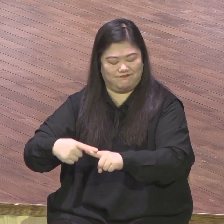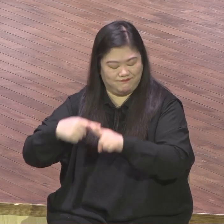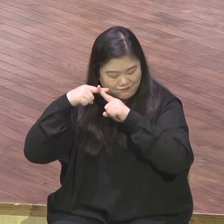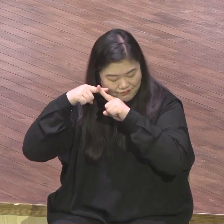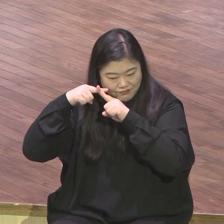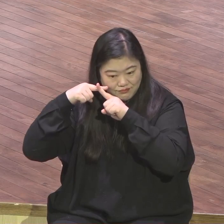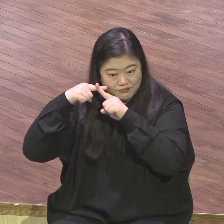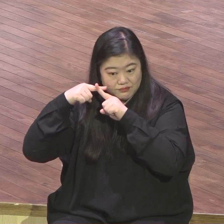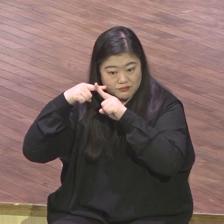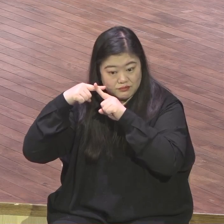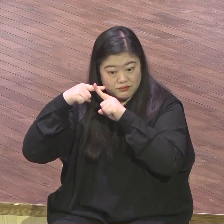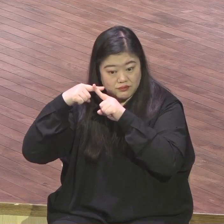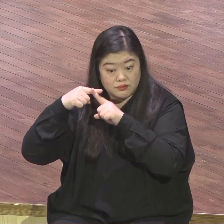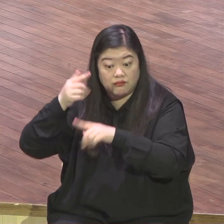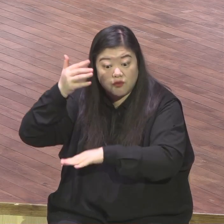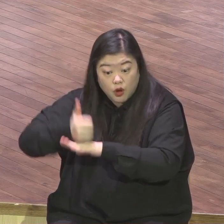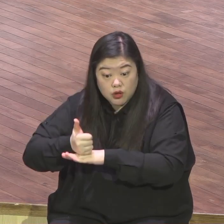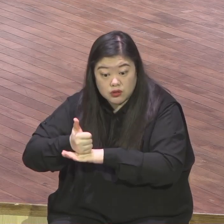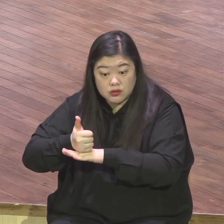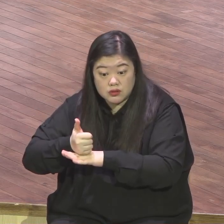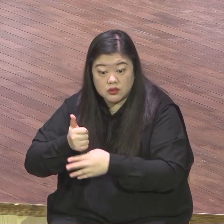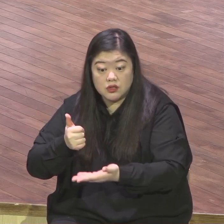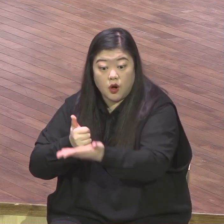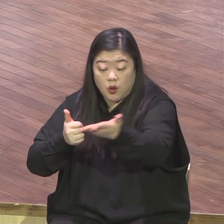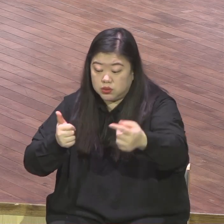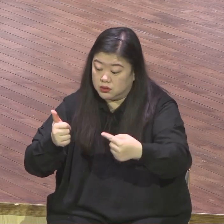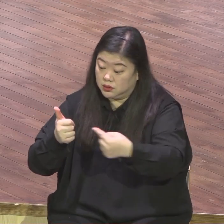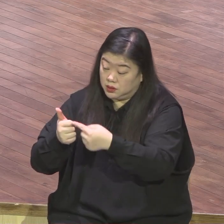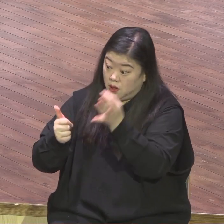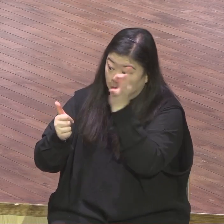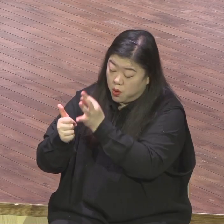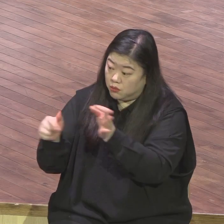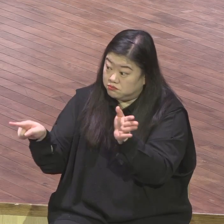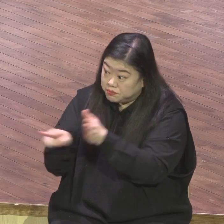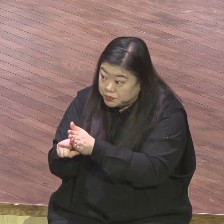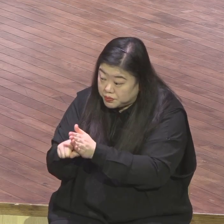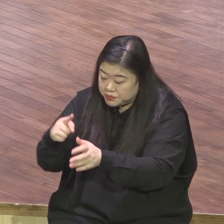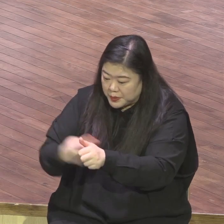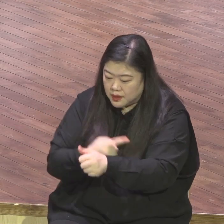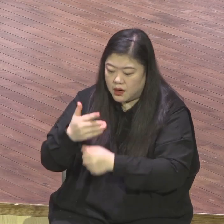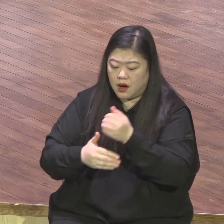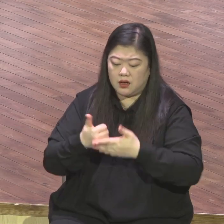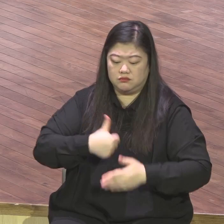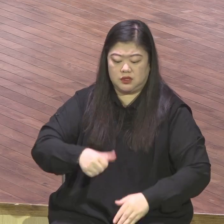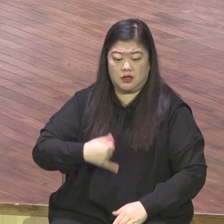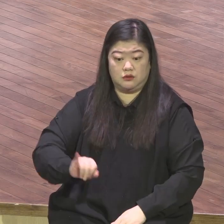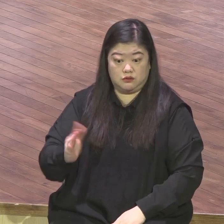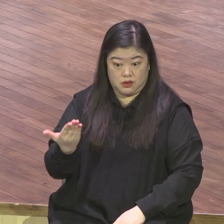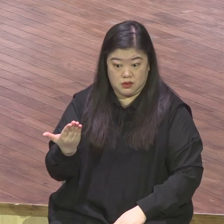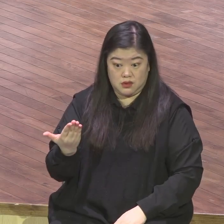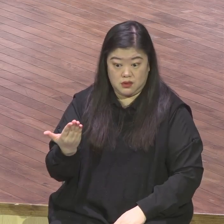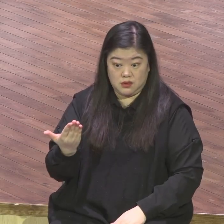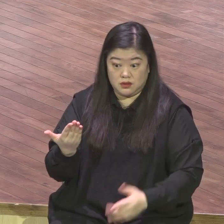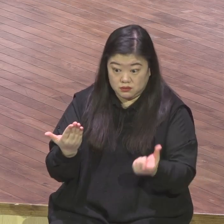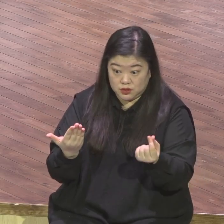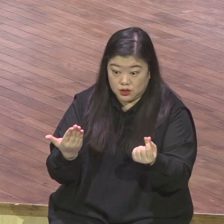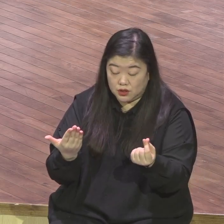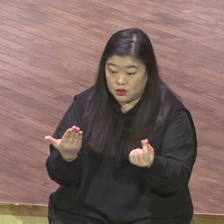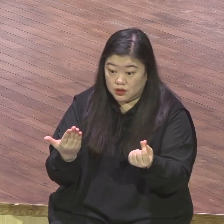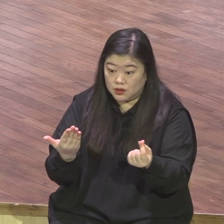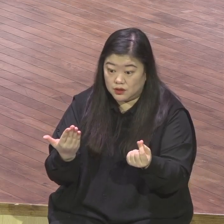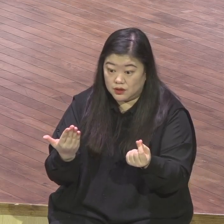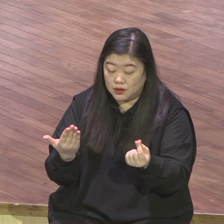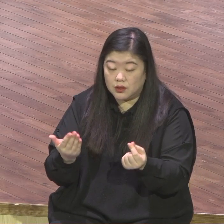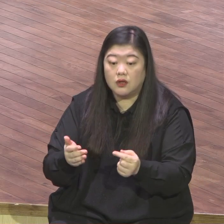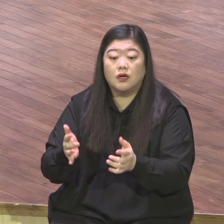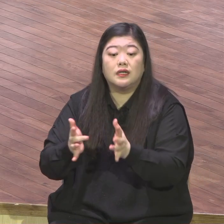자, 우리가 죄사함을 받고 구원받아서 하나님 자녀가 된 것입니다. 한마디로 예수 그리스도의